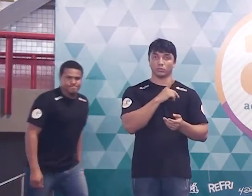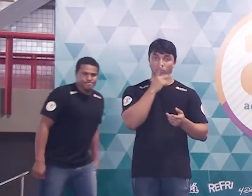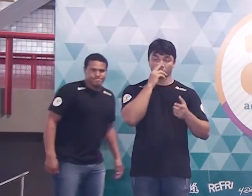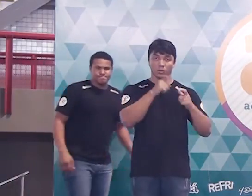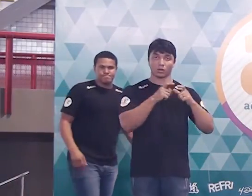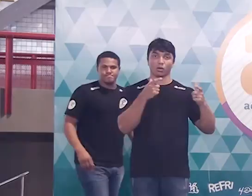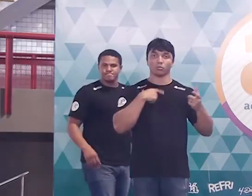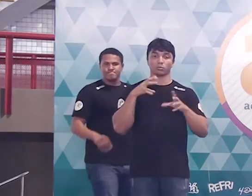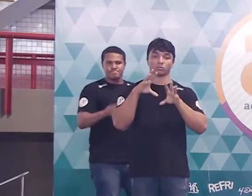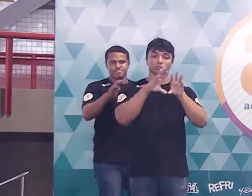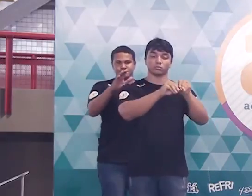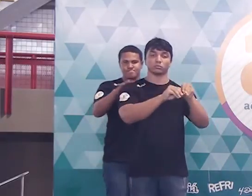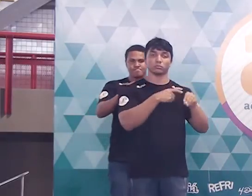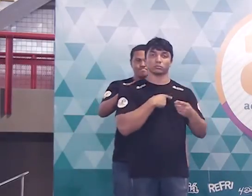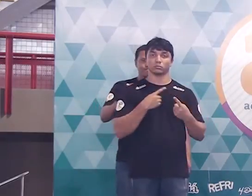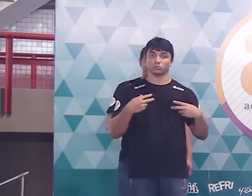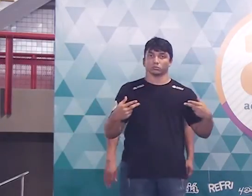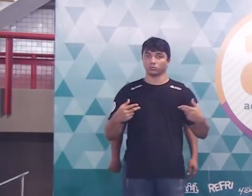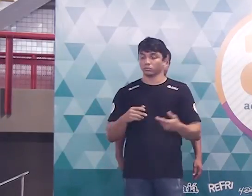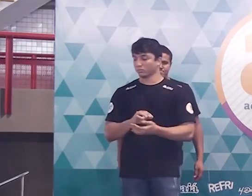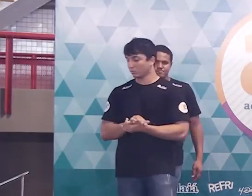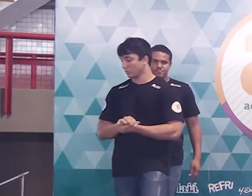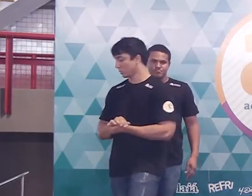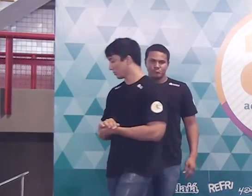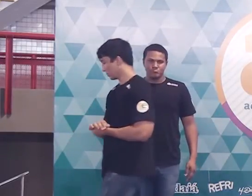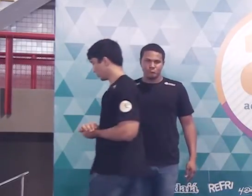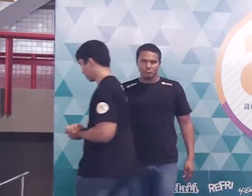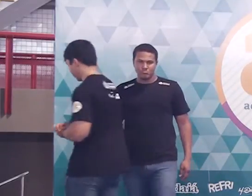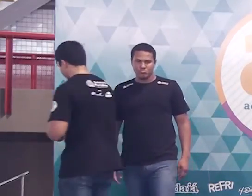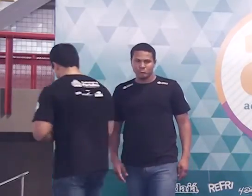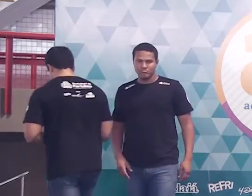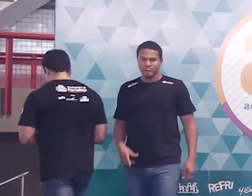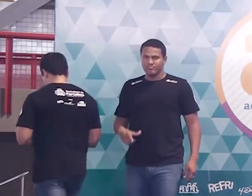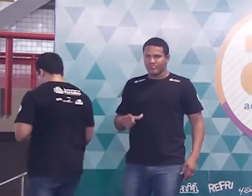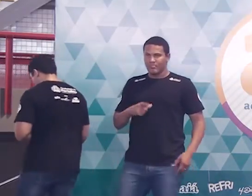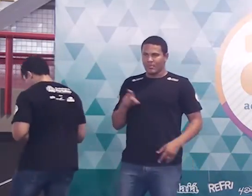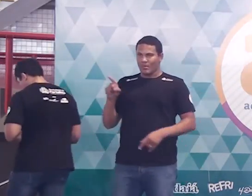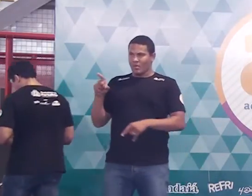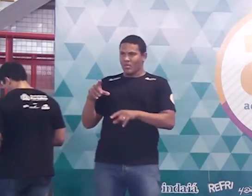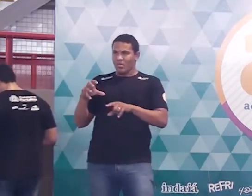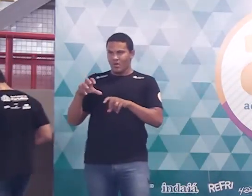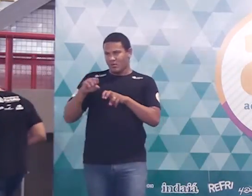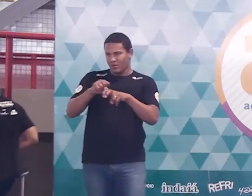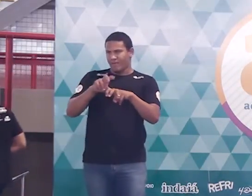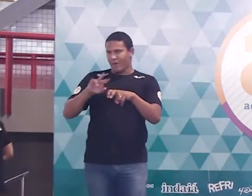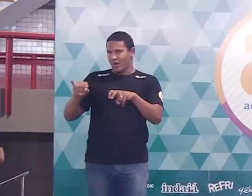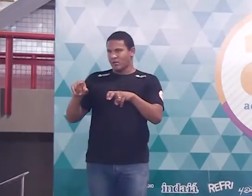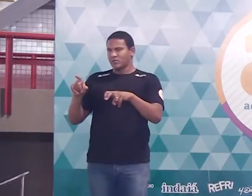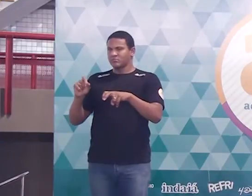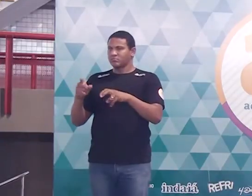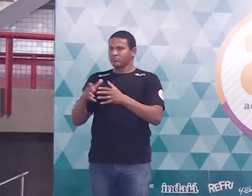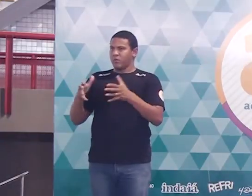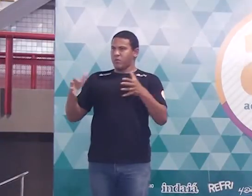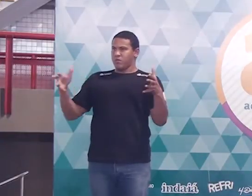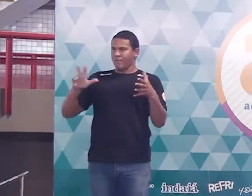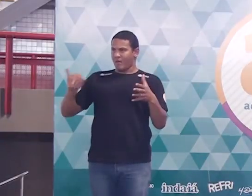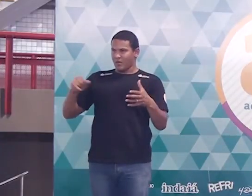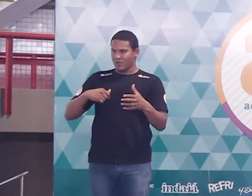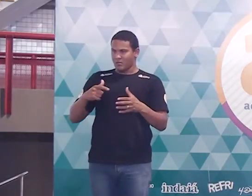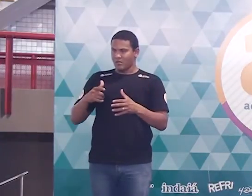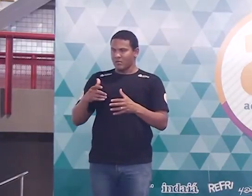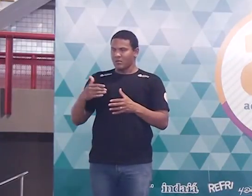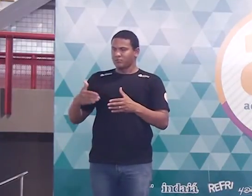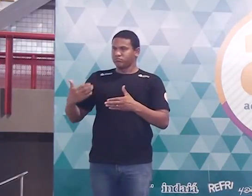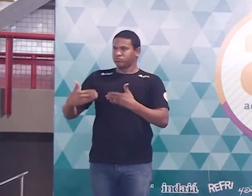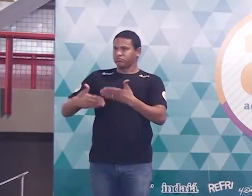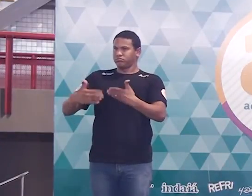aumenta a predação entre os indivíduos? Não, não vai aumentar a predação. Vai aumentar o ritmo de crescimento? Diminui